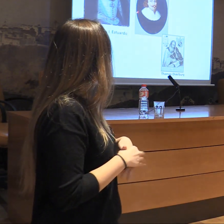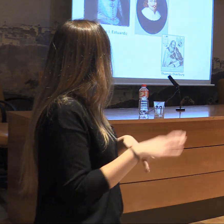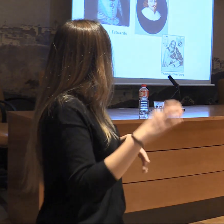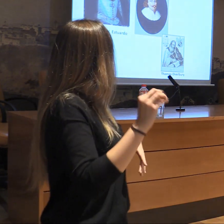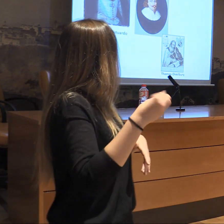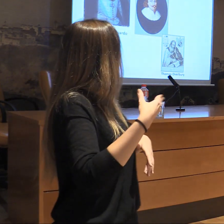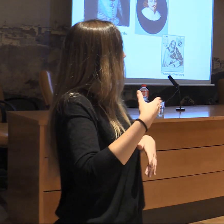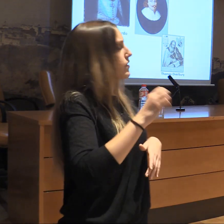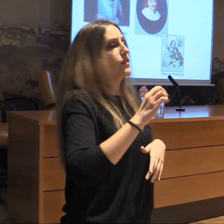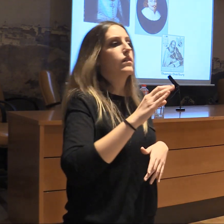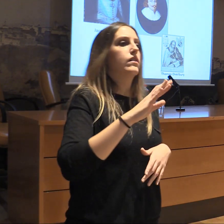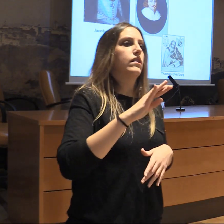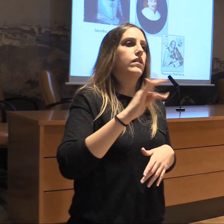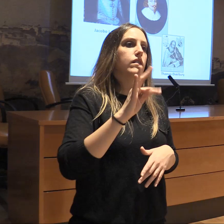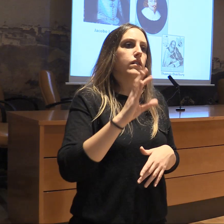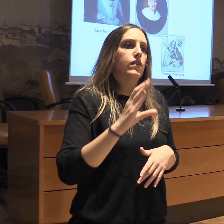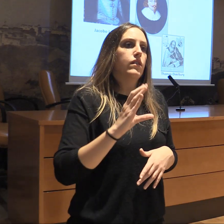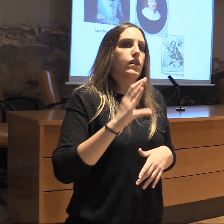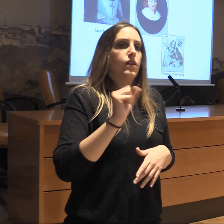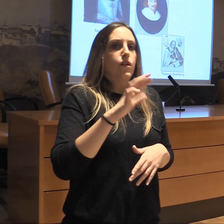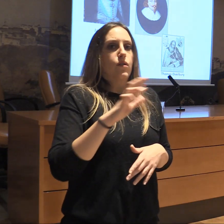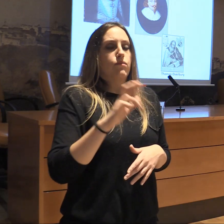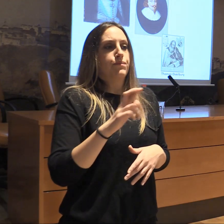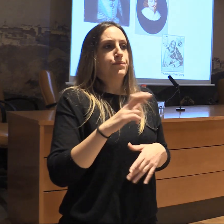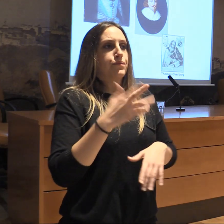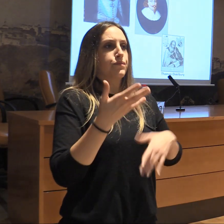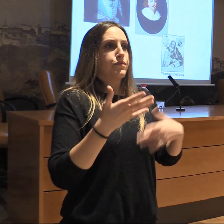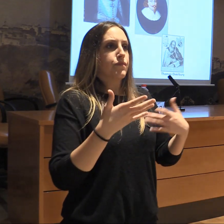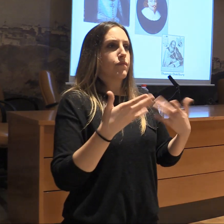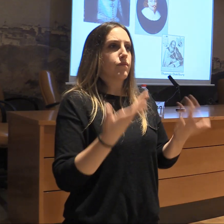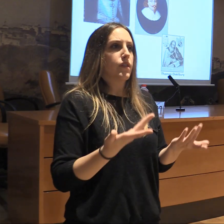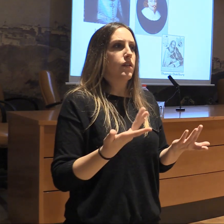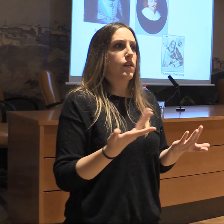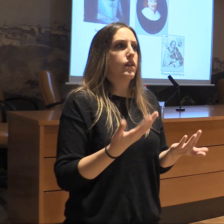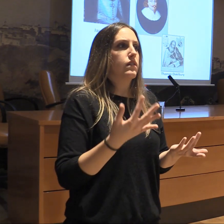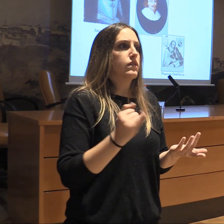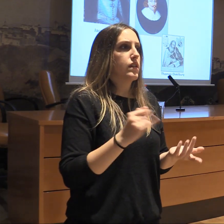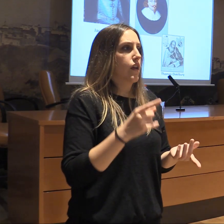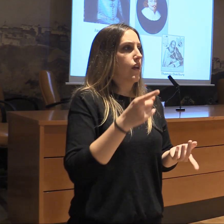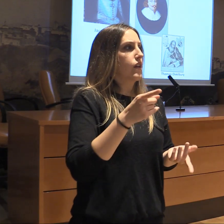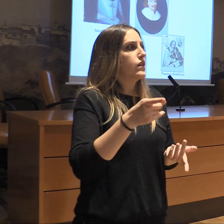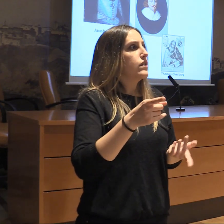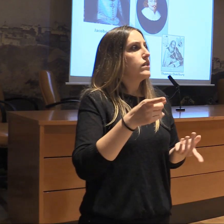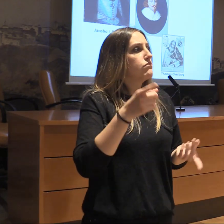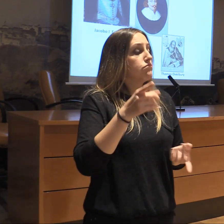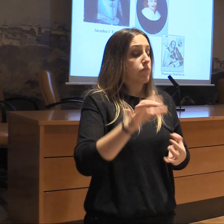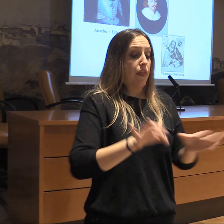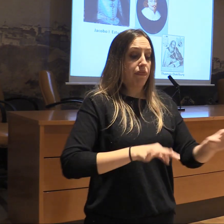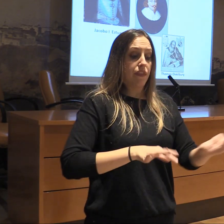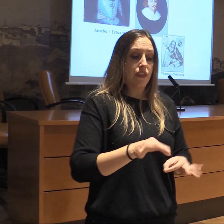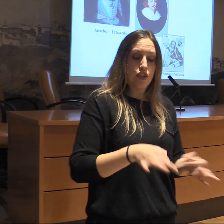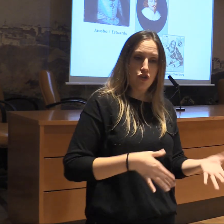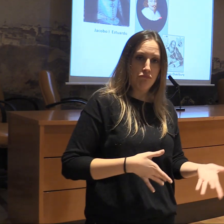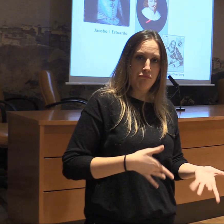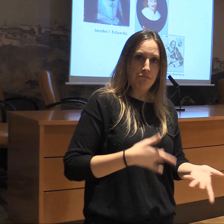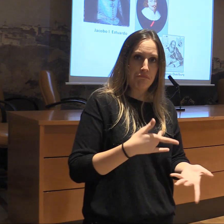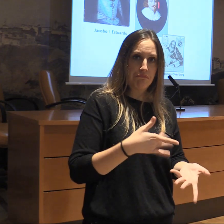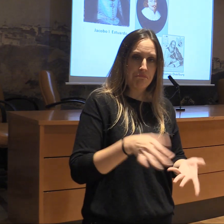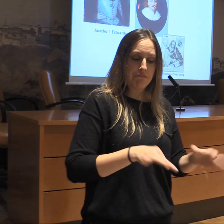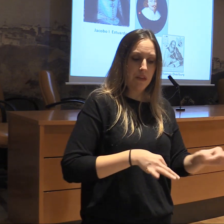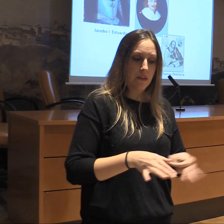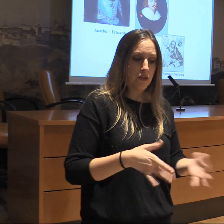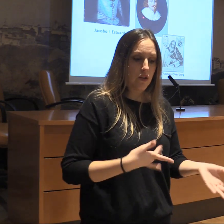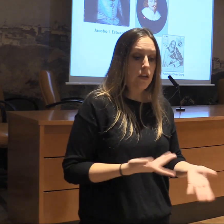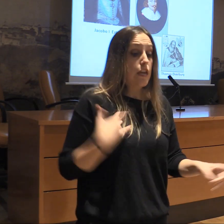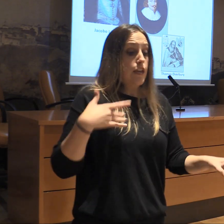Roberto Carr, bueno, Overbury era de hecho el que tomaba las decisiones de más relevancia en el reino, influyendo